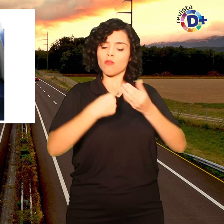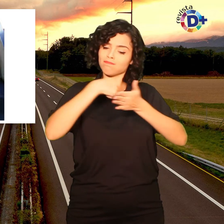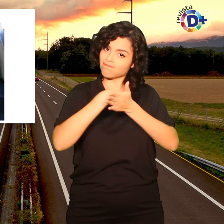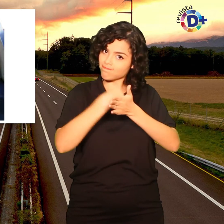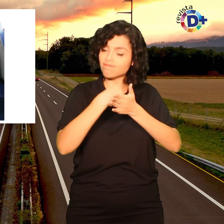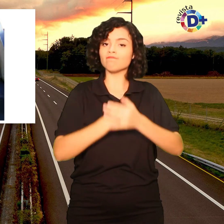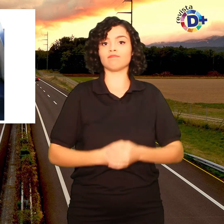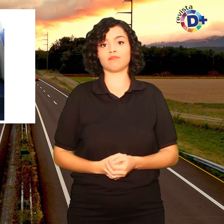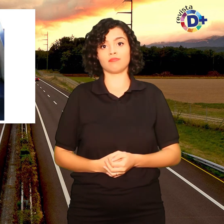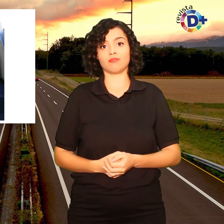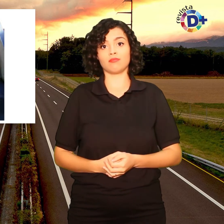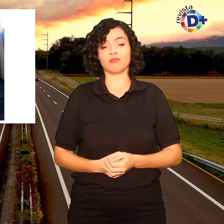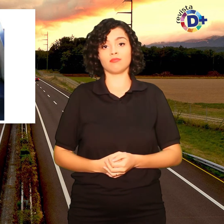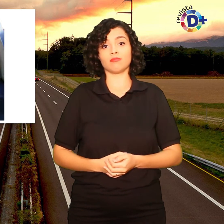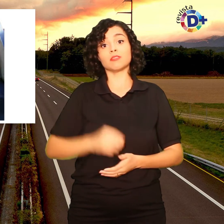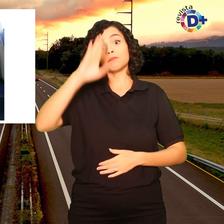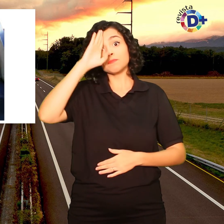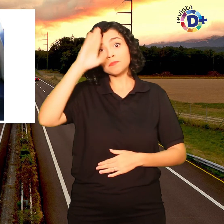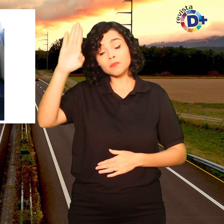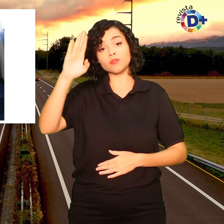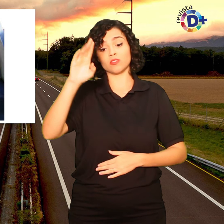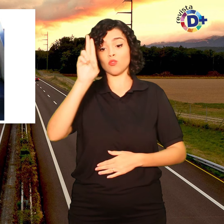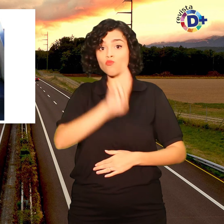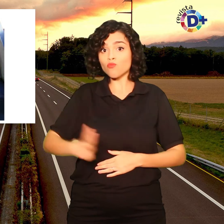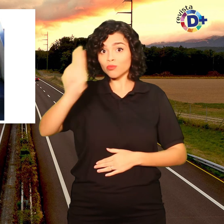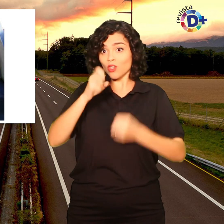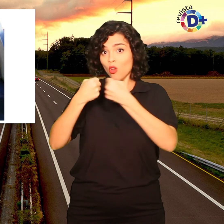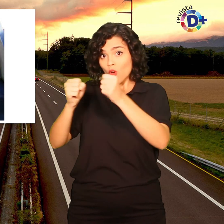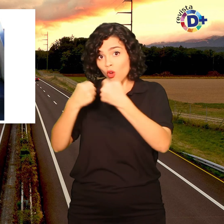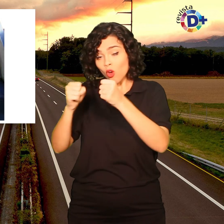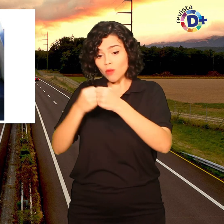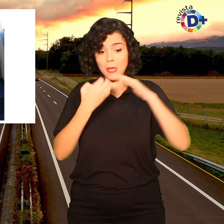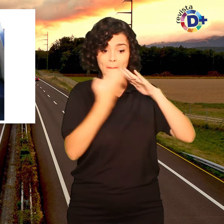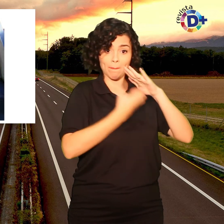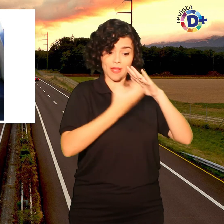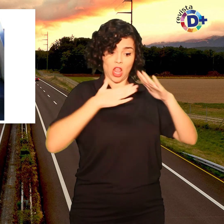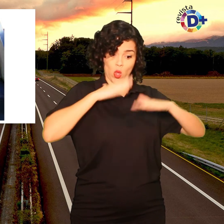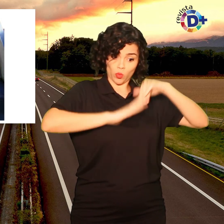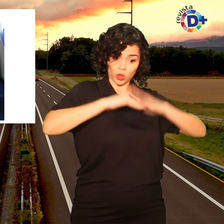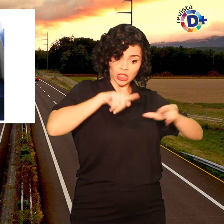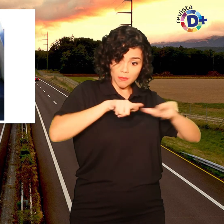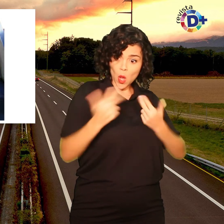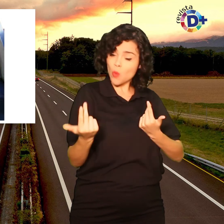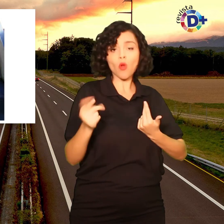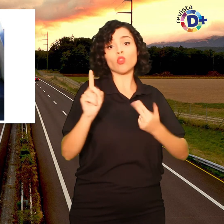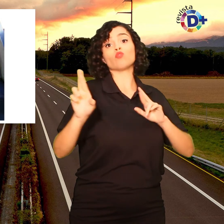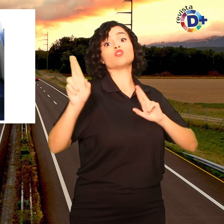público eles devem utilizar preferencialmente os coletivos de empresas diferentes daquelas às quais